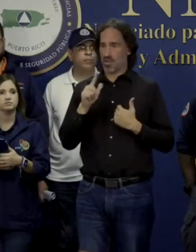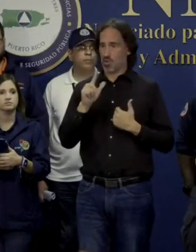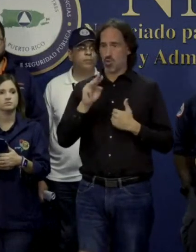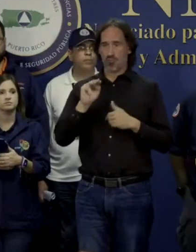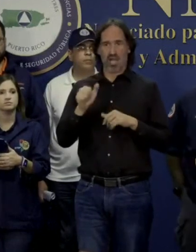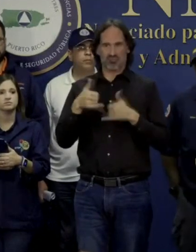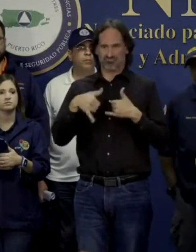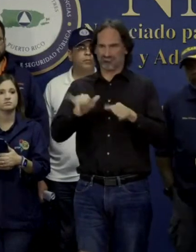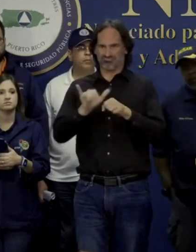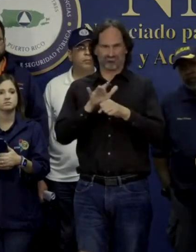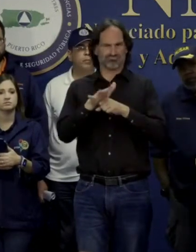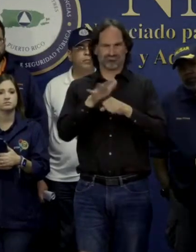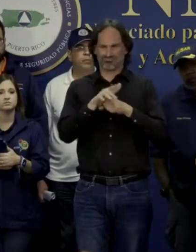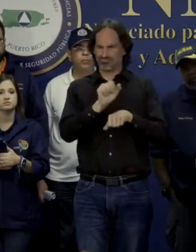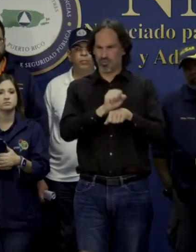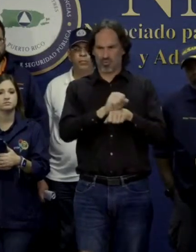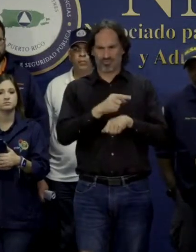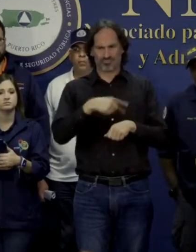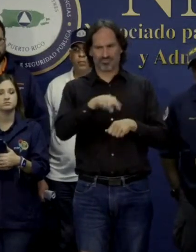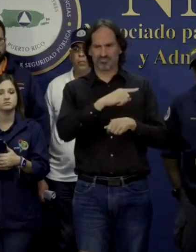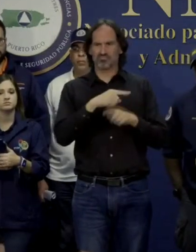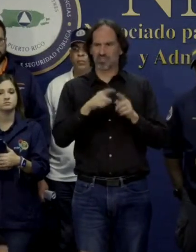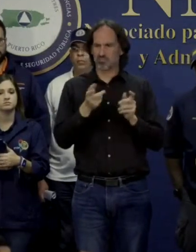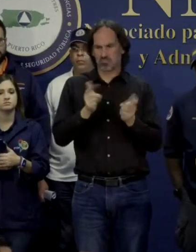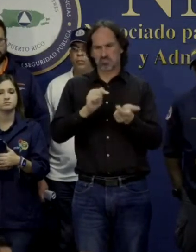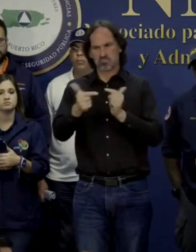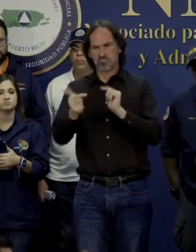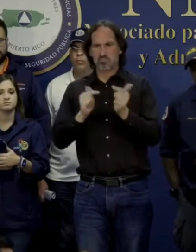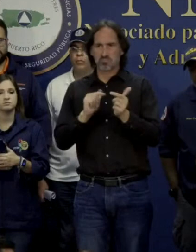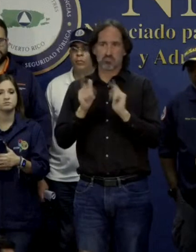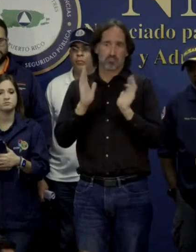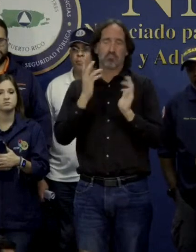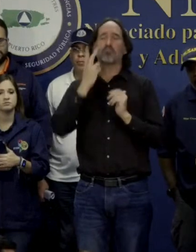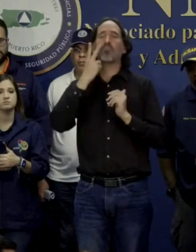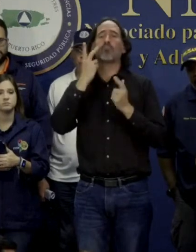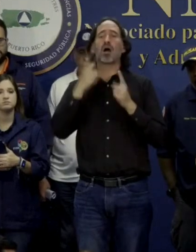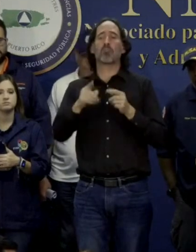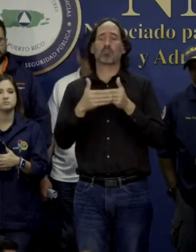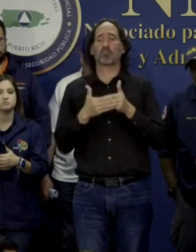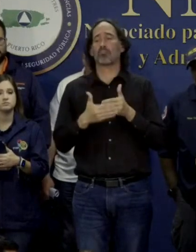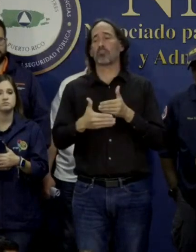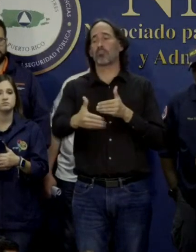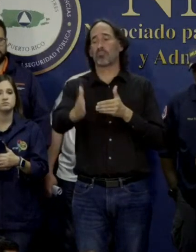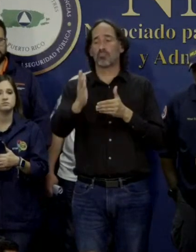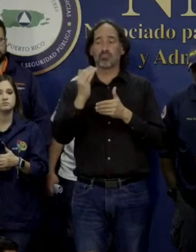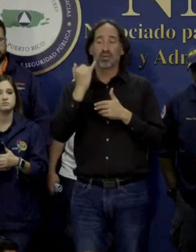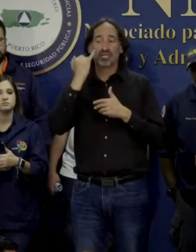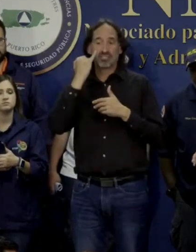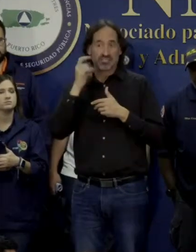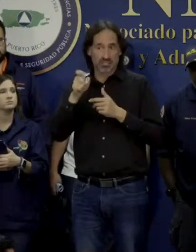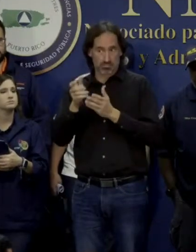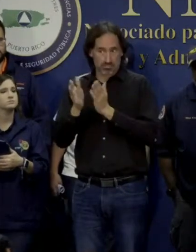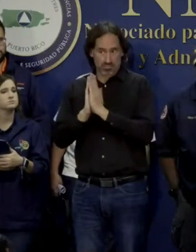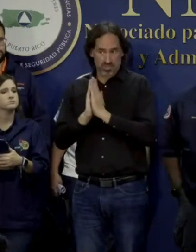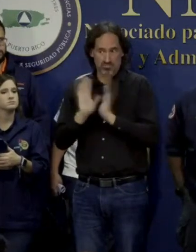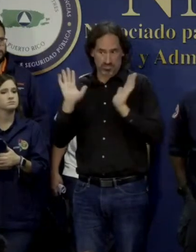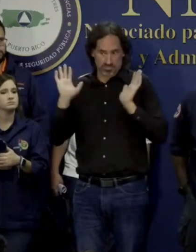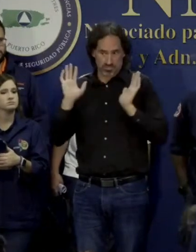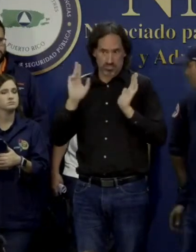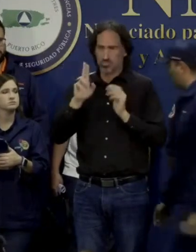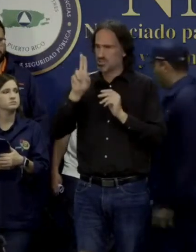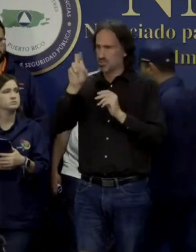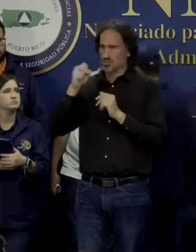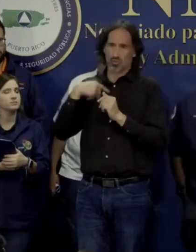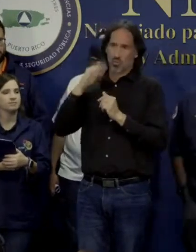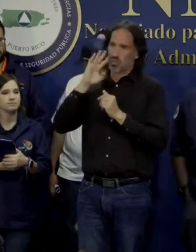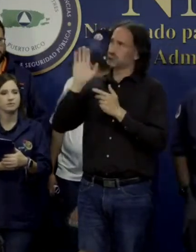continúan evolucionando y en ese momento vamos a llegar a peticionar estos empleados extras que vienen de los Estados Unidos. Howard Media, y culminamos